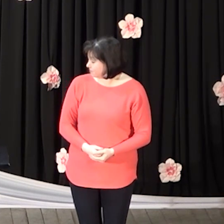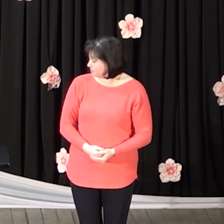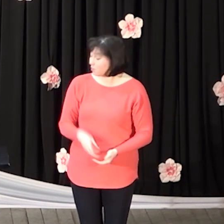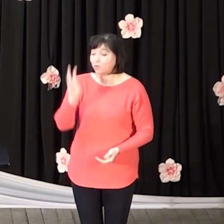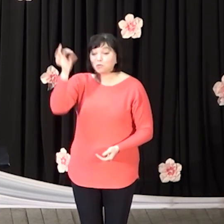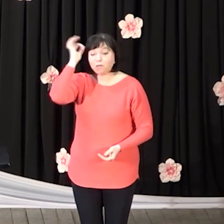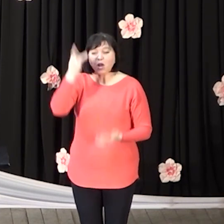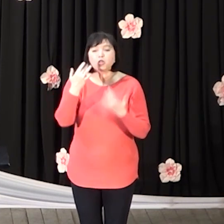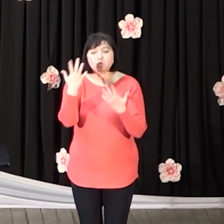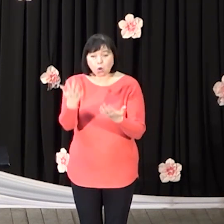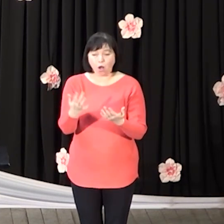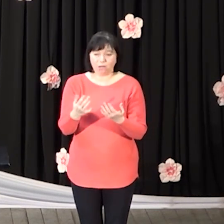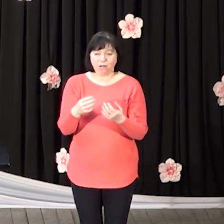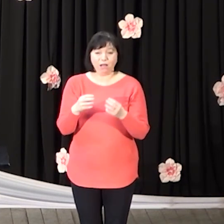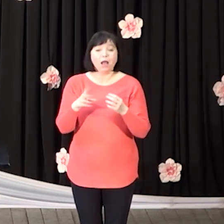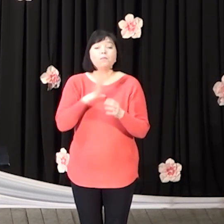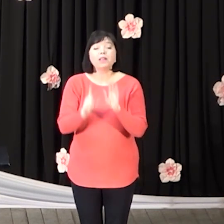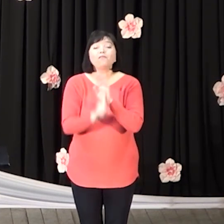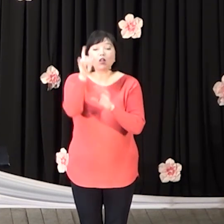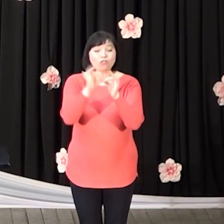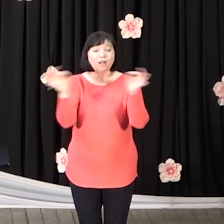și-a necesitit de fir de ață, aveam de la început.